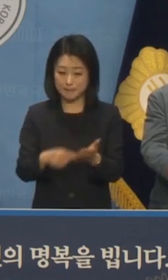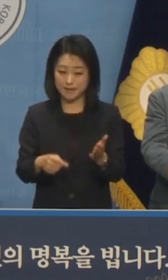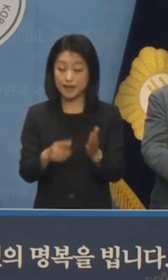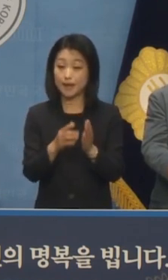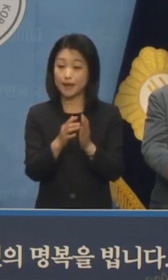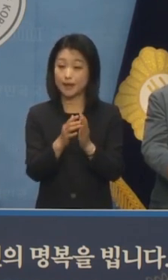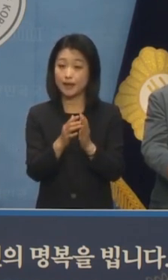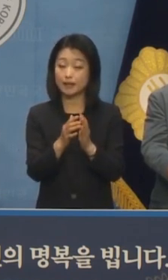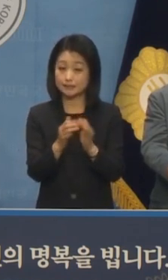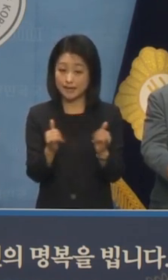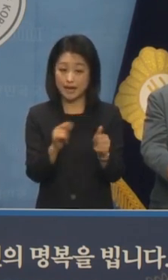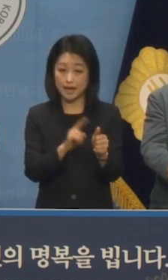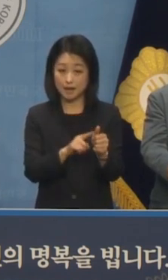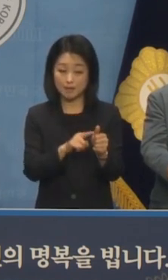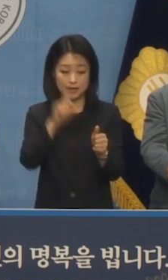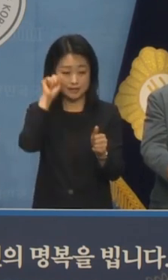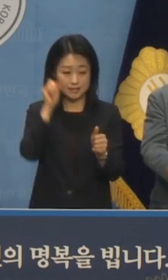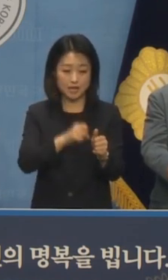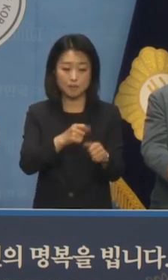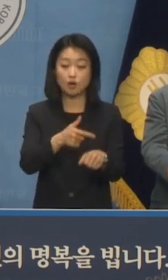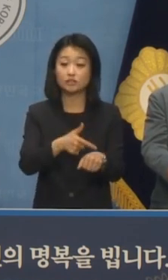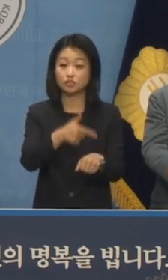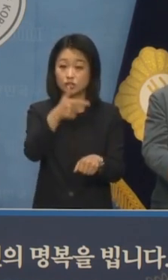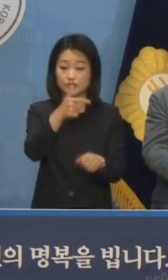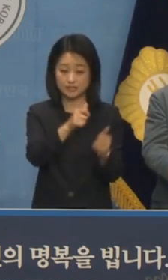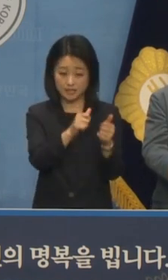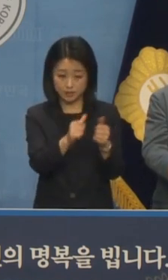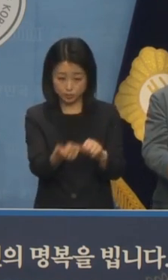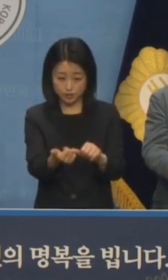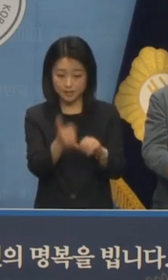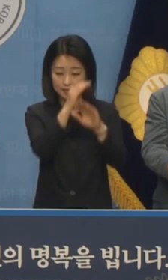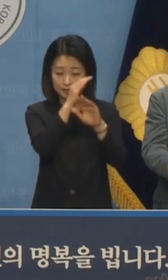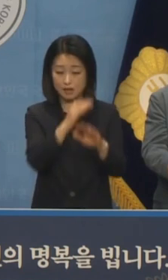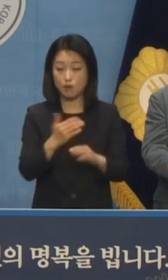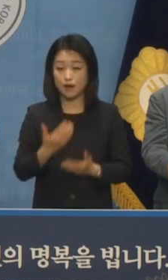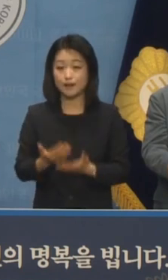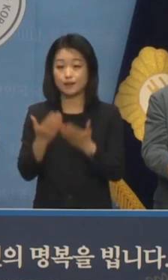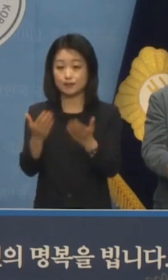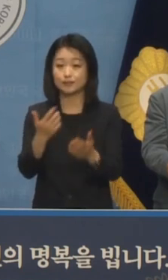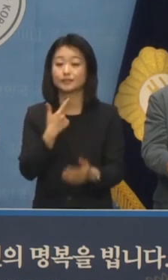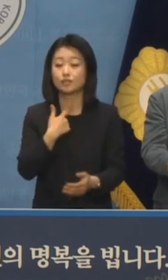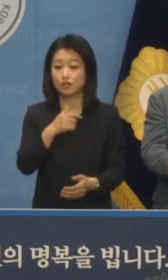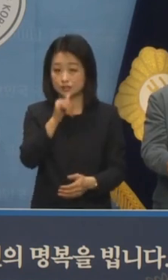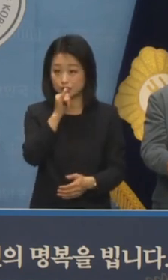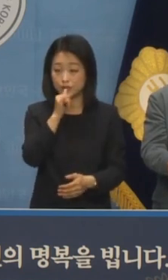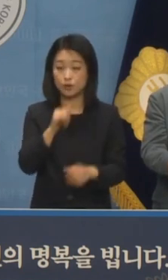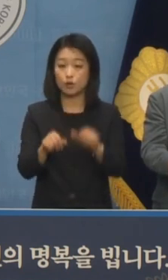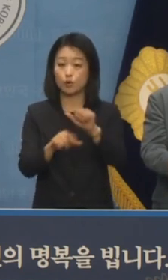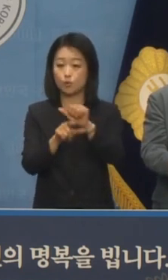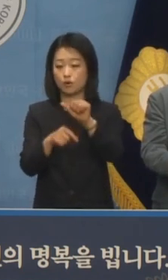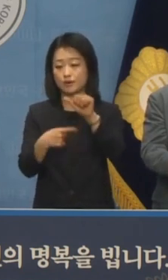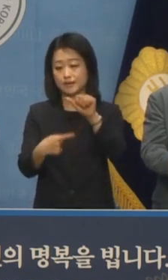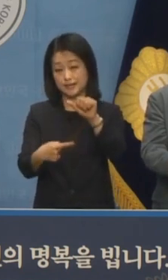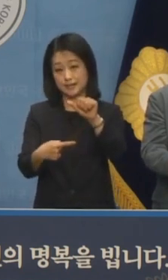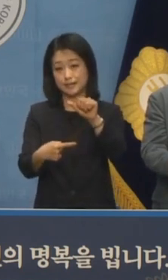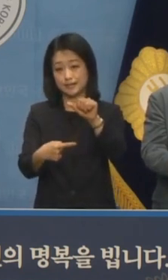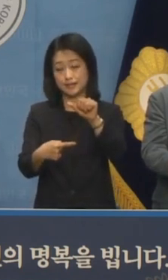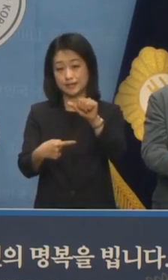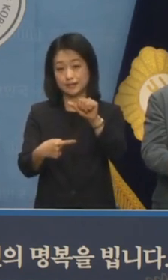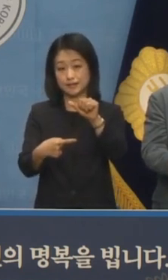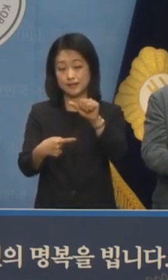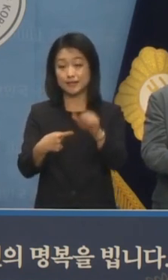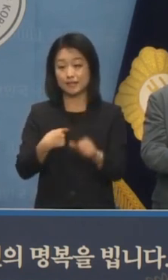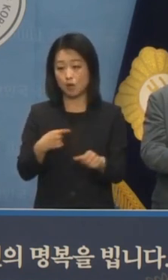그 새벽 6시에 돌아가셨다라는 메시지를 여기서 전달한 바 있습니다. 그런데 5월 1일